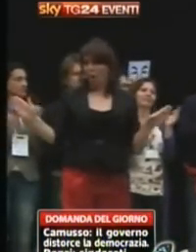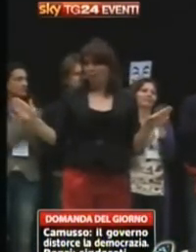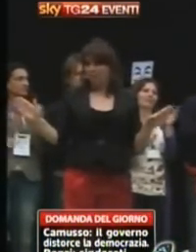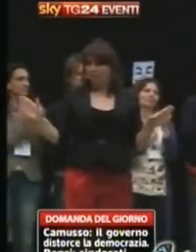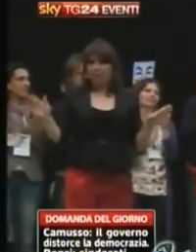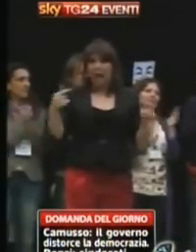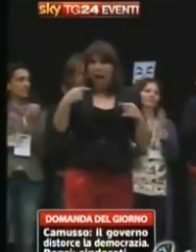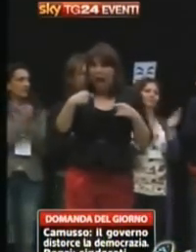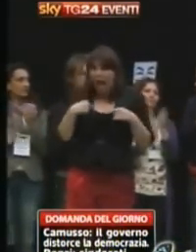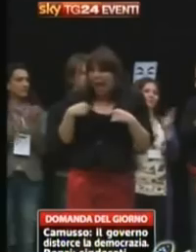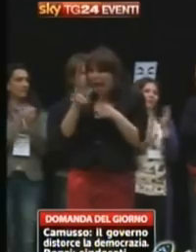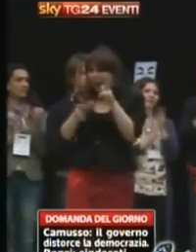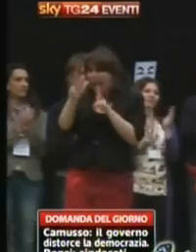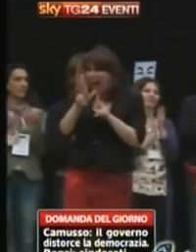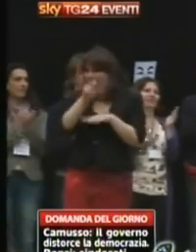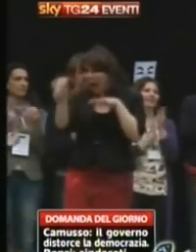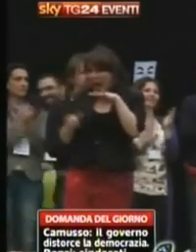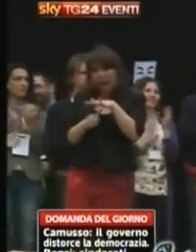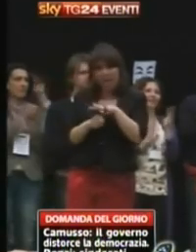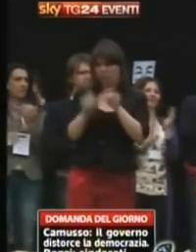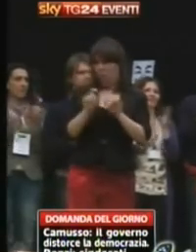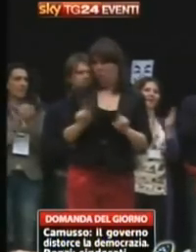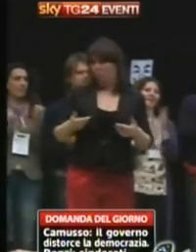E allora io devo stare a sentire lui?